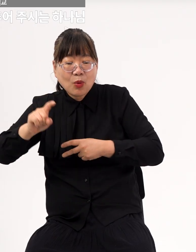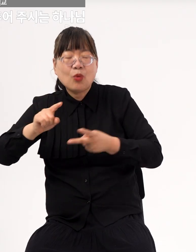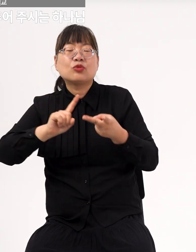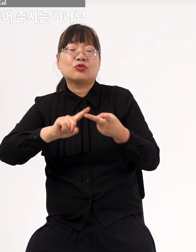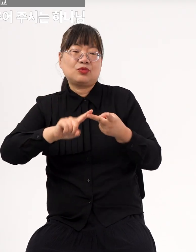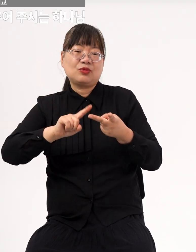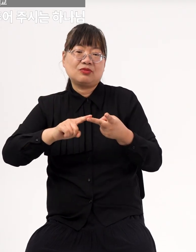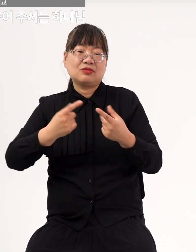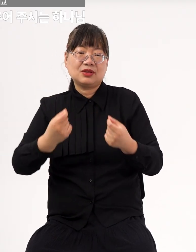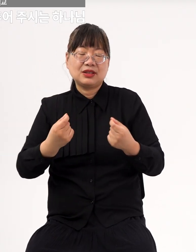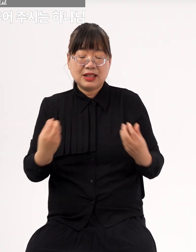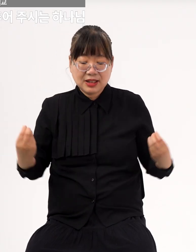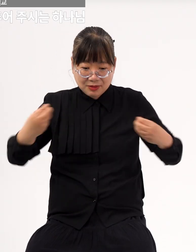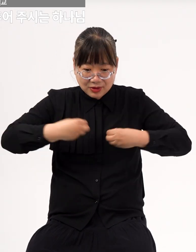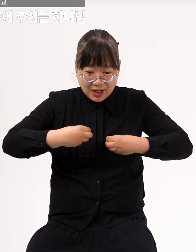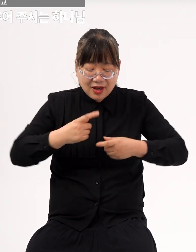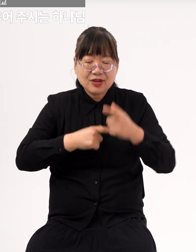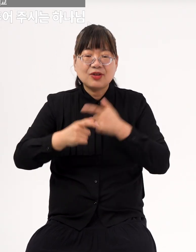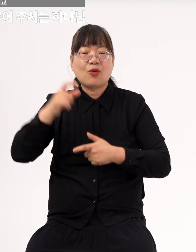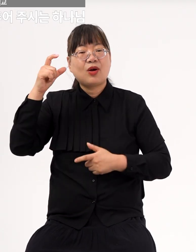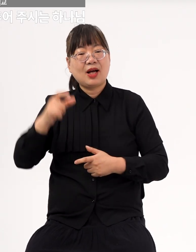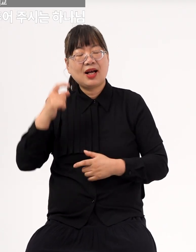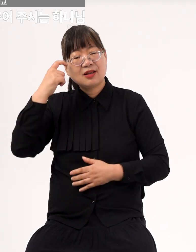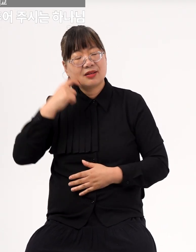입었다. 그러면